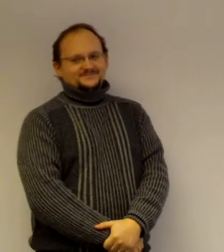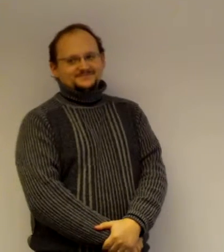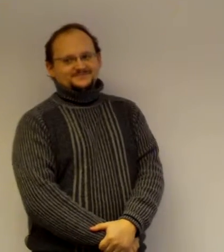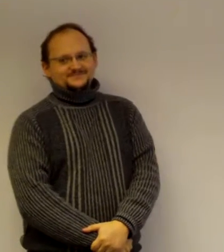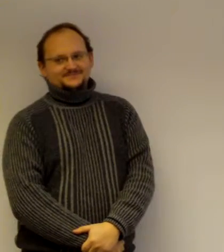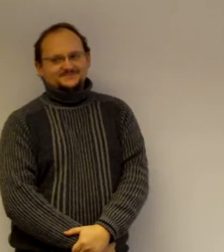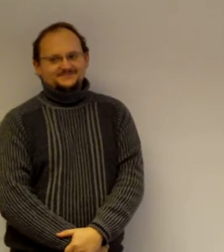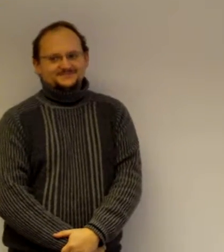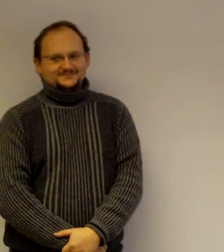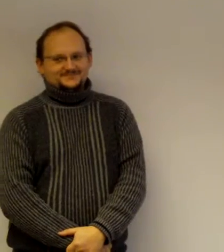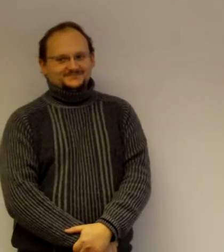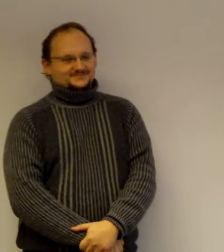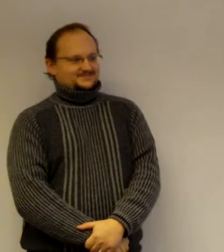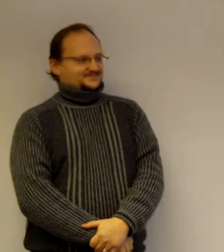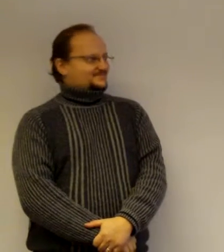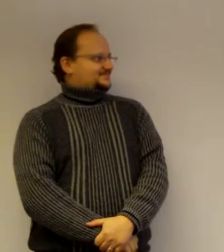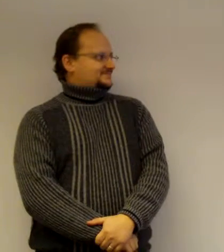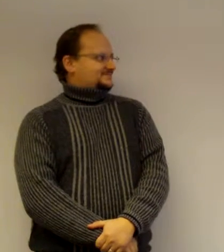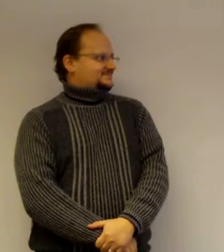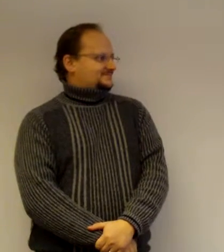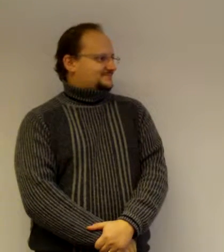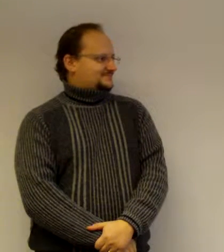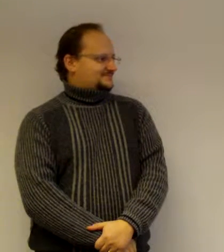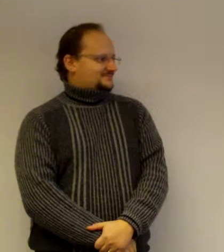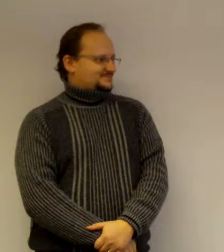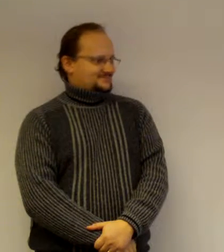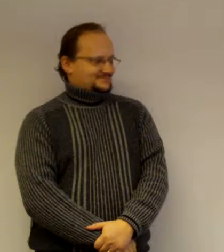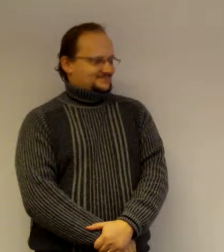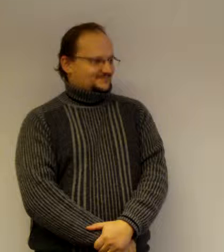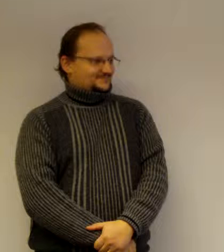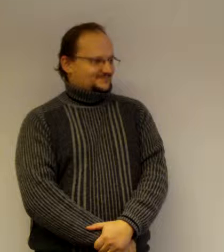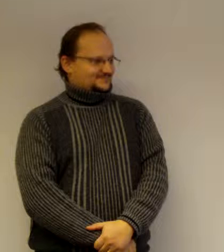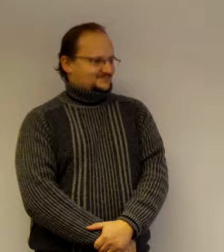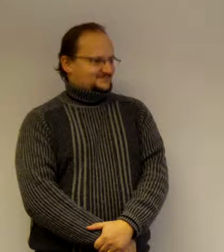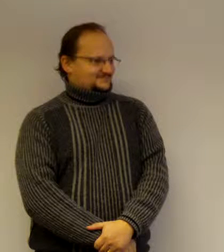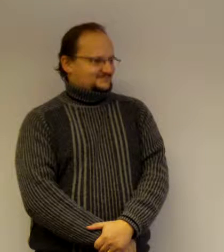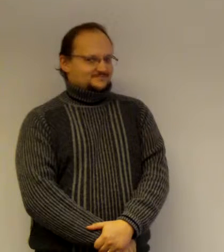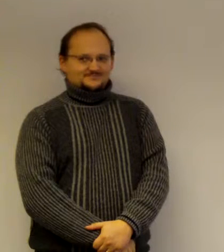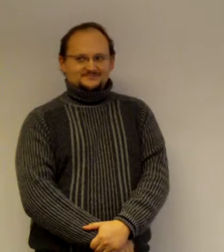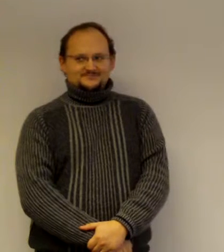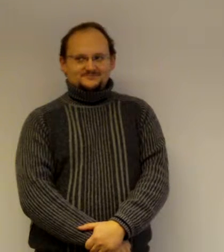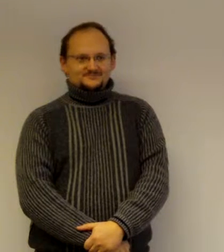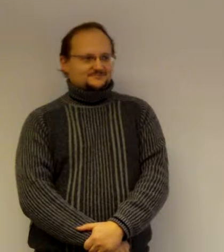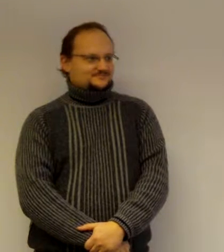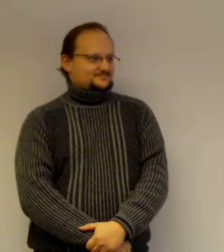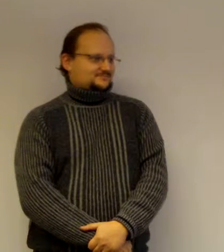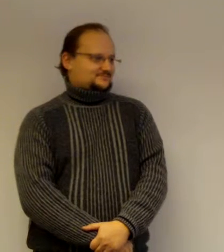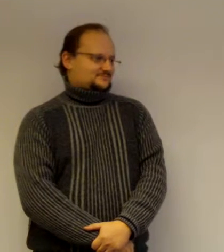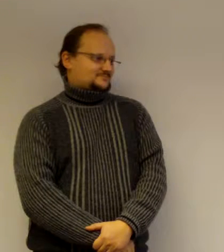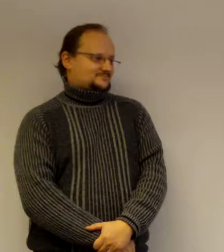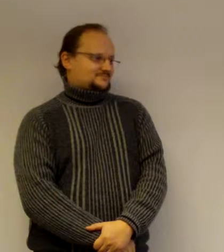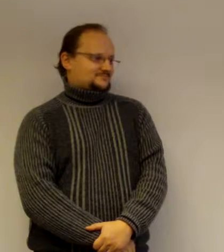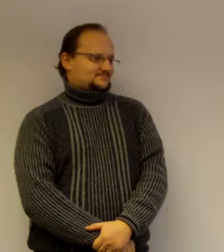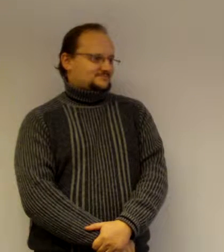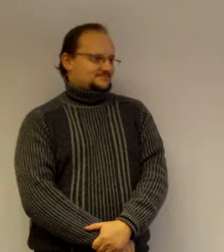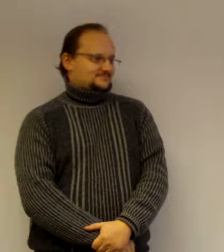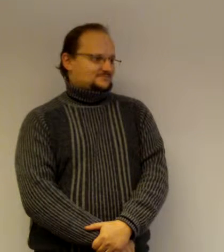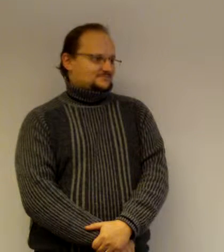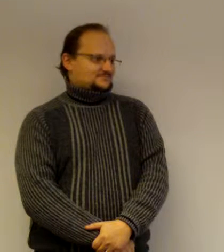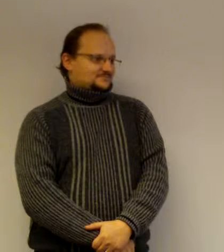Mais comment on sait qui est le garçon et qui est la fille? Si c'est la courbure du corps, il y en a, ils se courbent vers la gauche et ils se courbent vers la